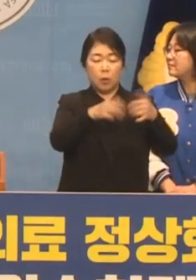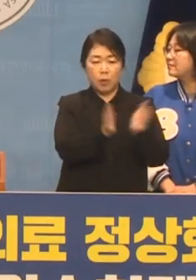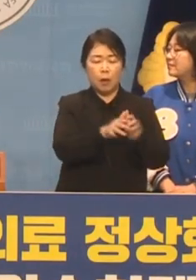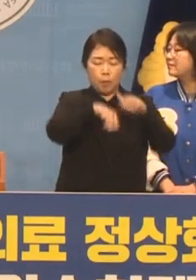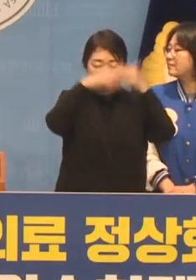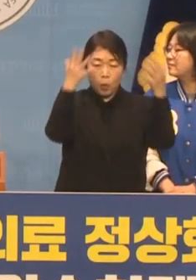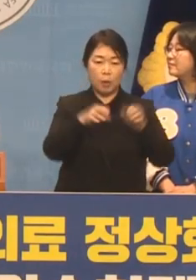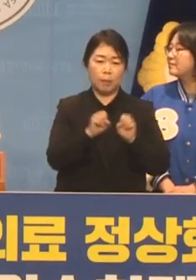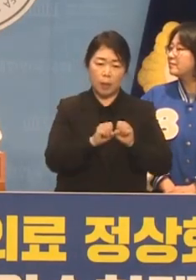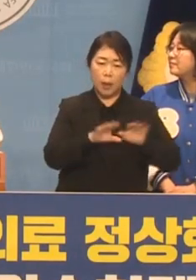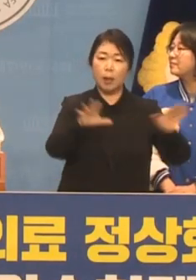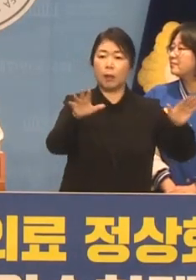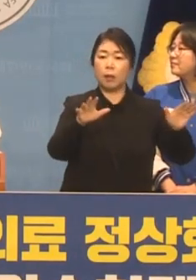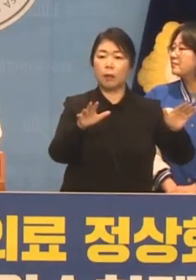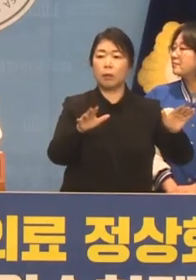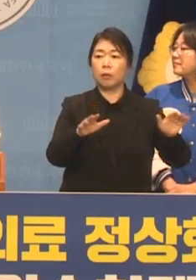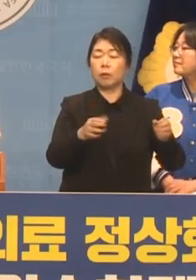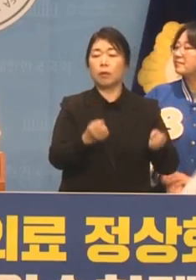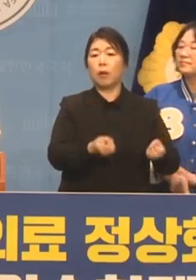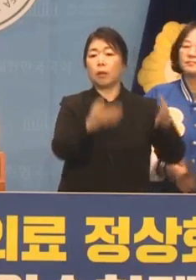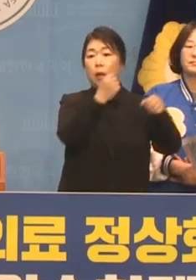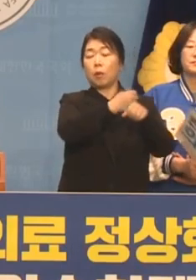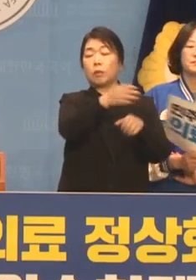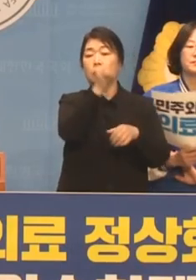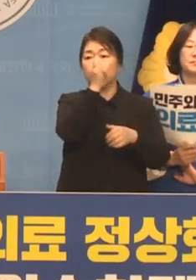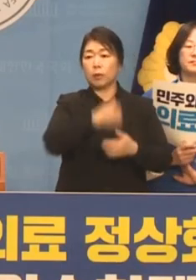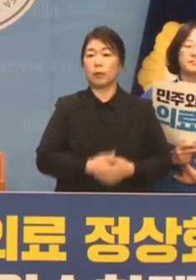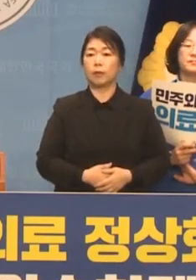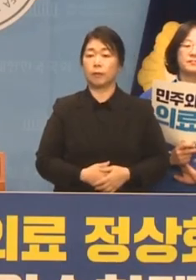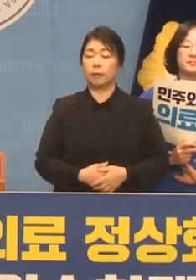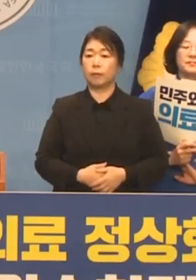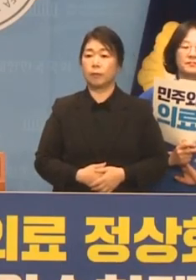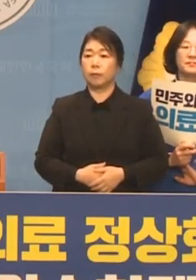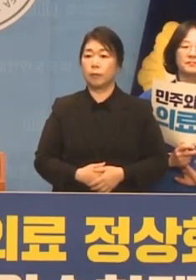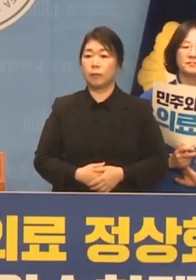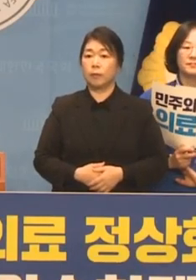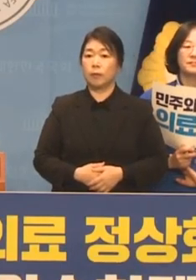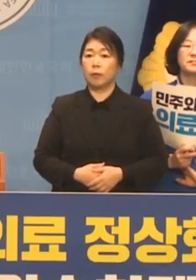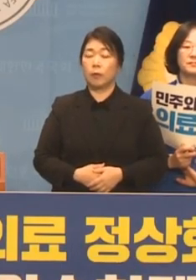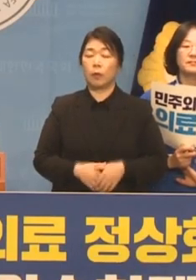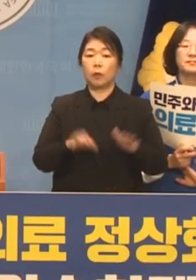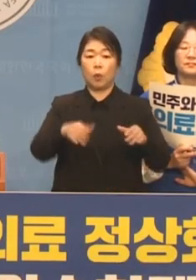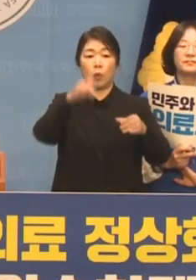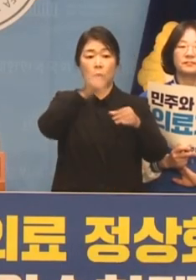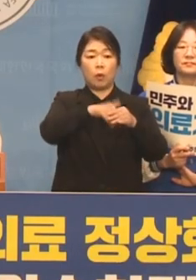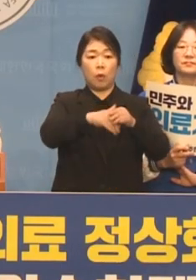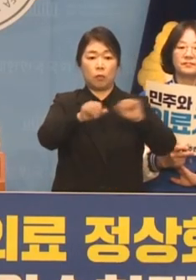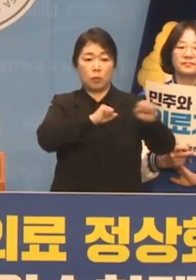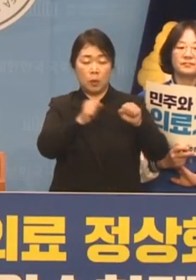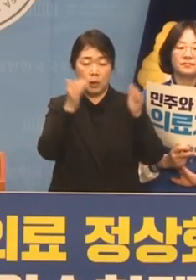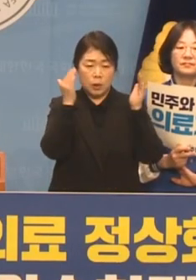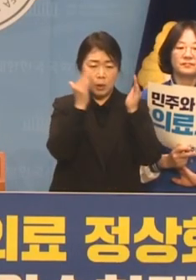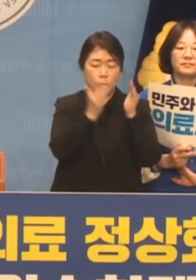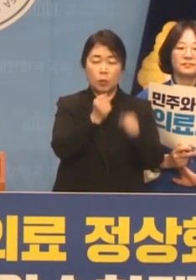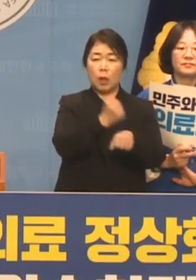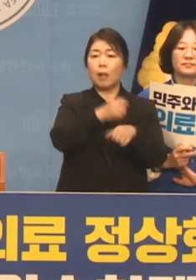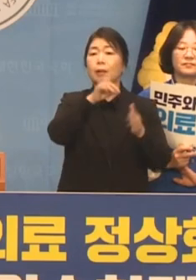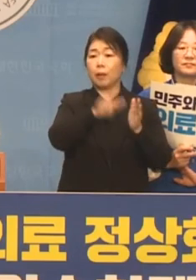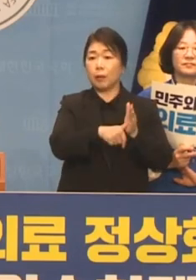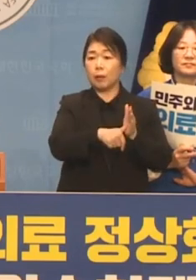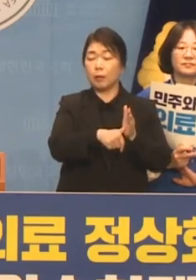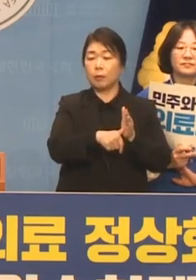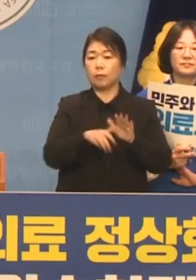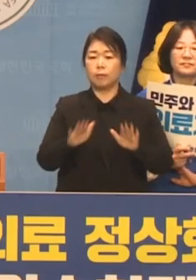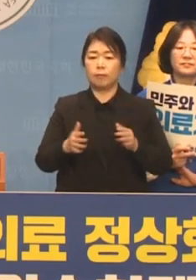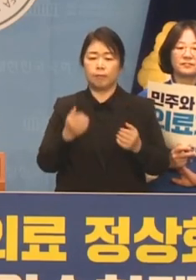모두 다 출정식을 어 진행을 하고 선고 운동에 집중하는 어 그런 날